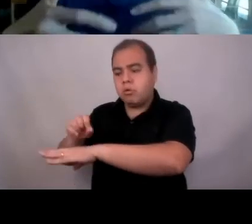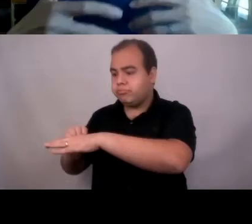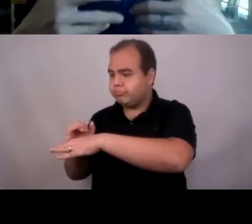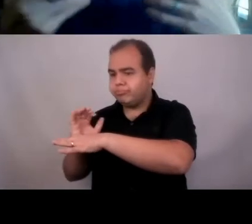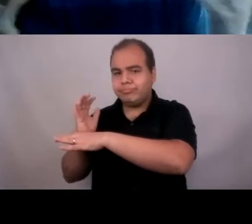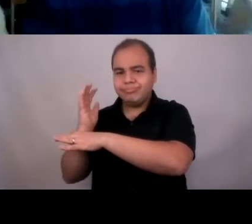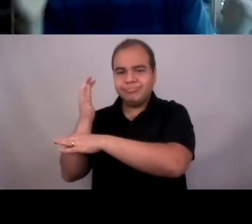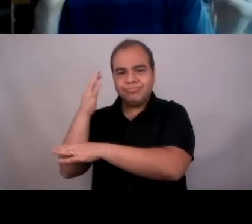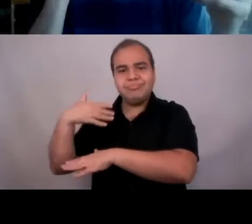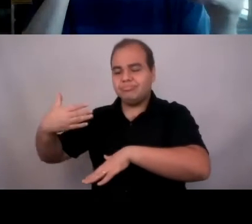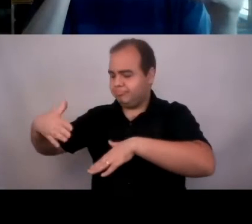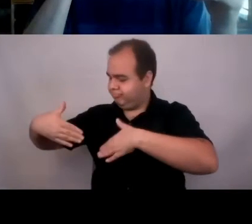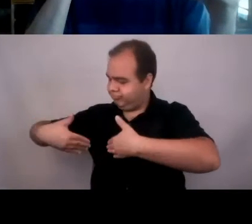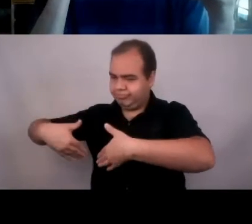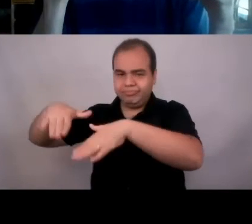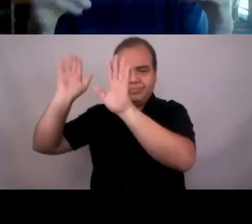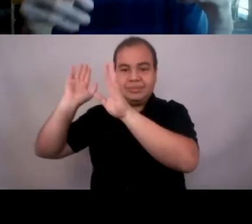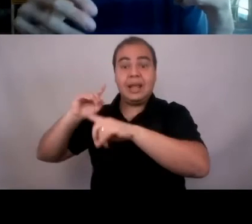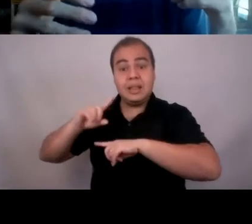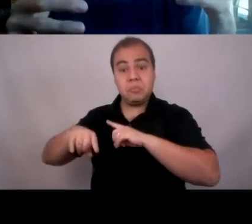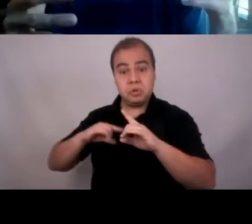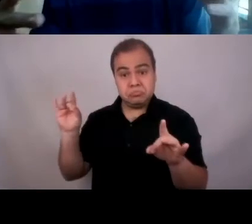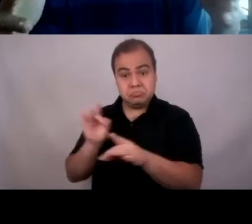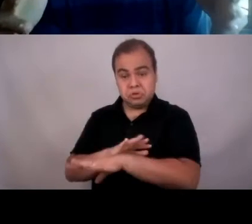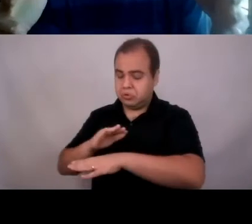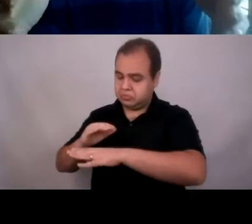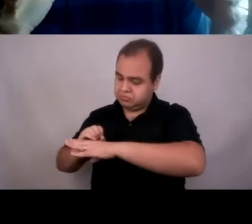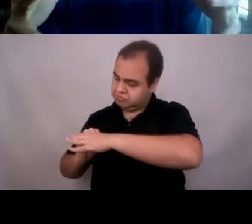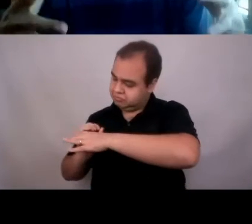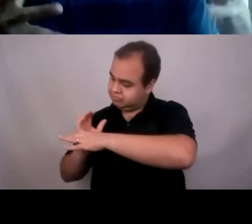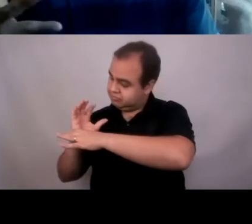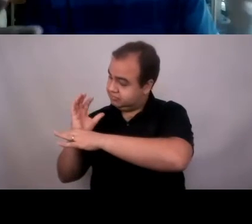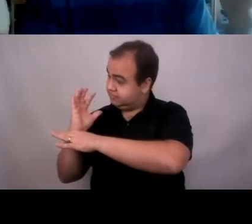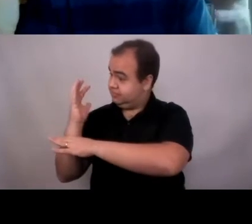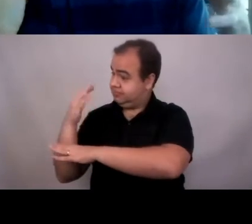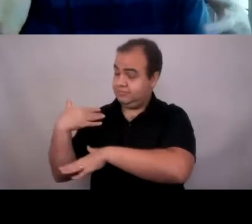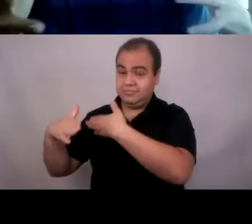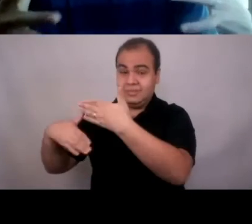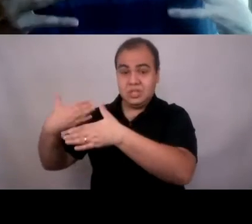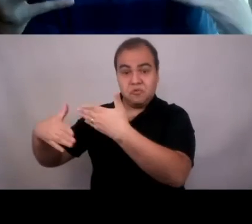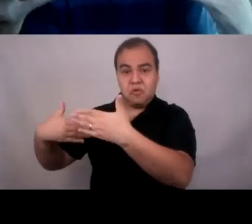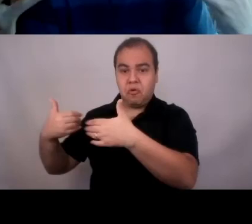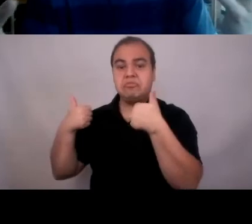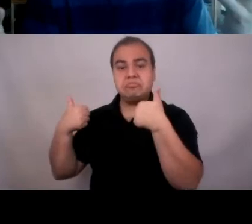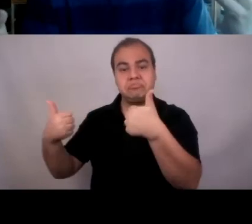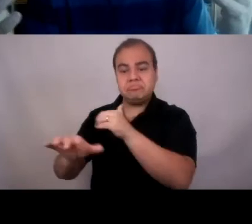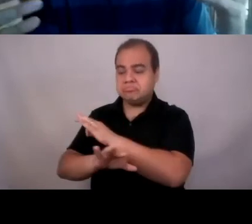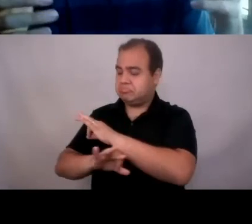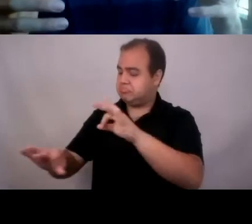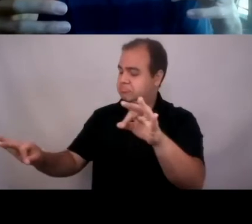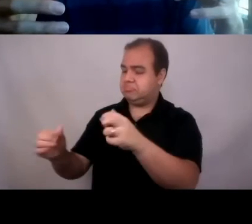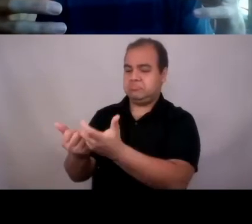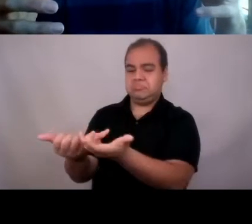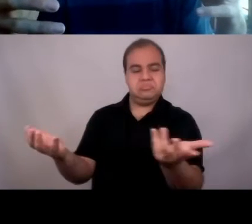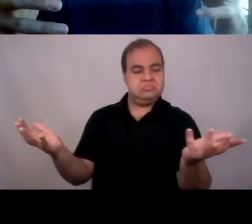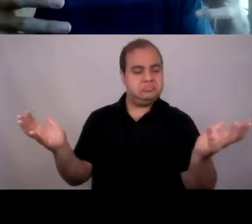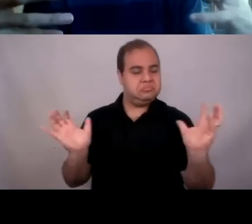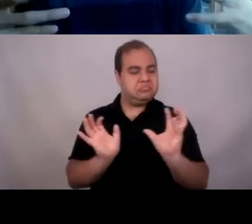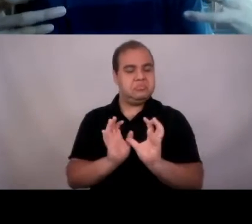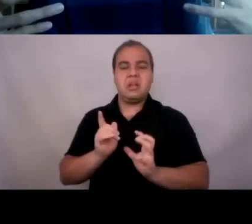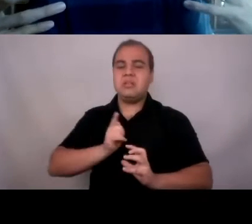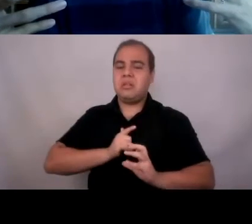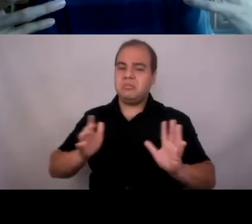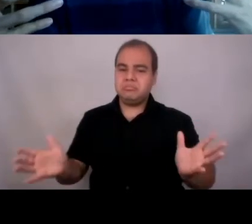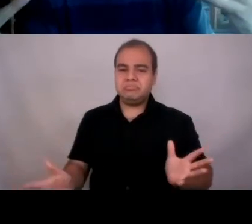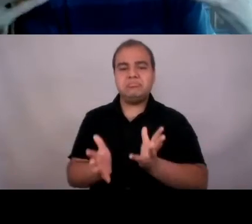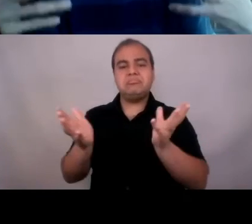E aí, depois que as plantas se desenvolvem, elas estão bem estabelecidas, então a gente tem uma tendência de